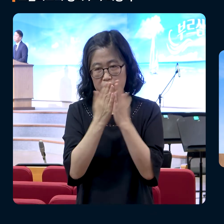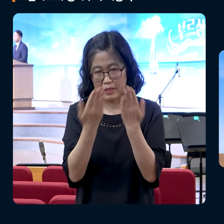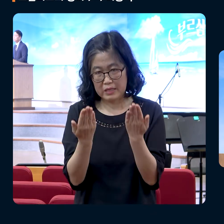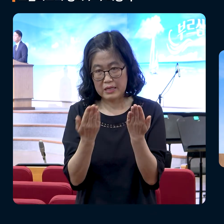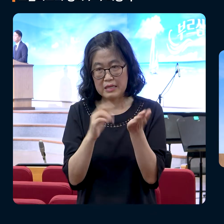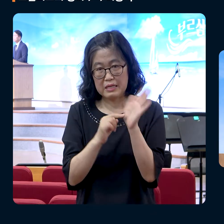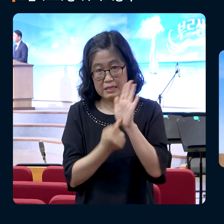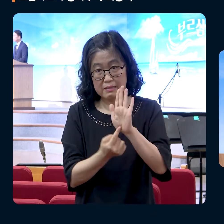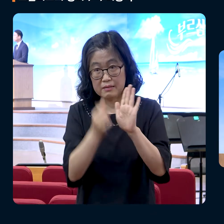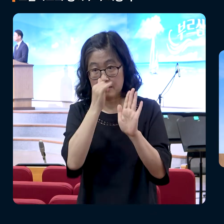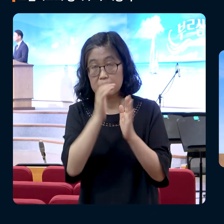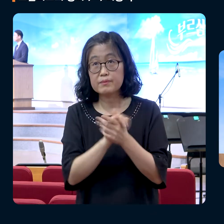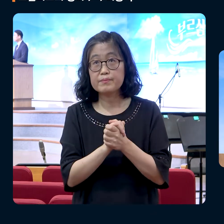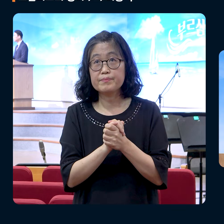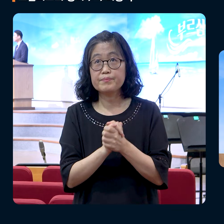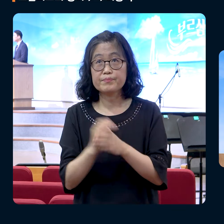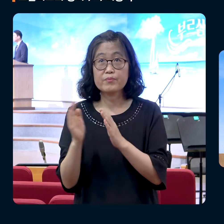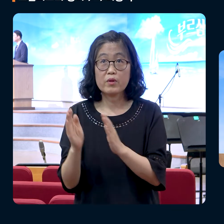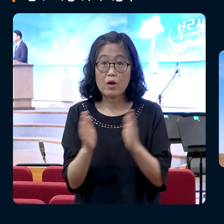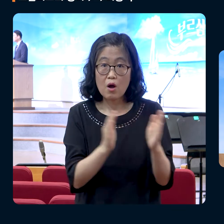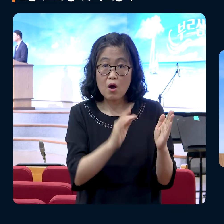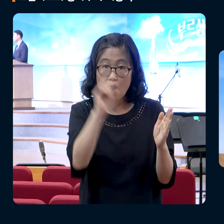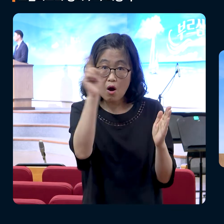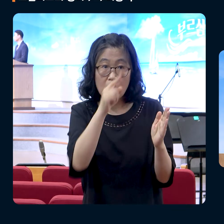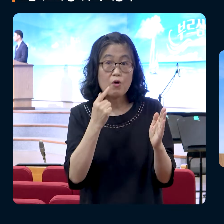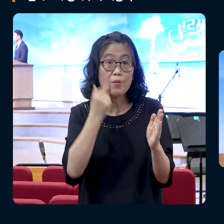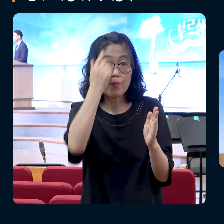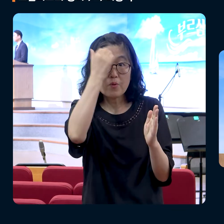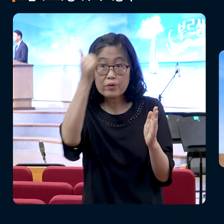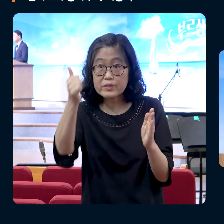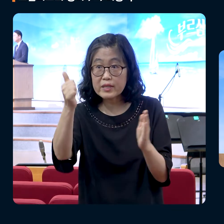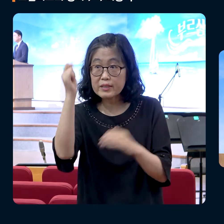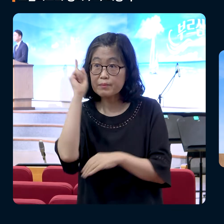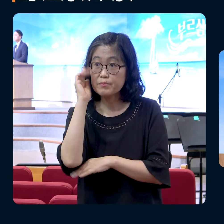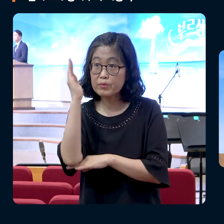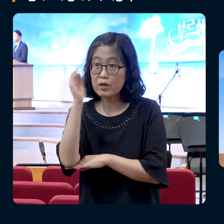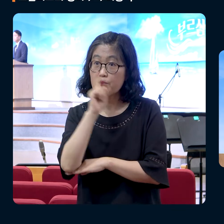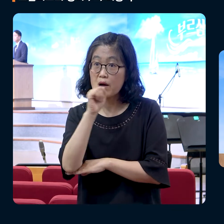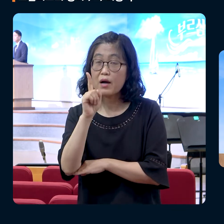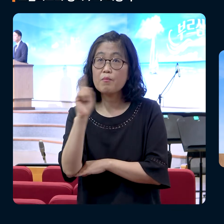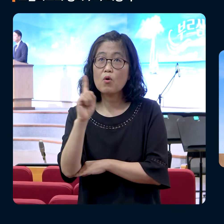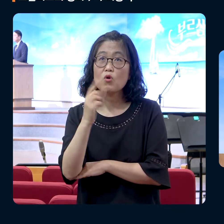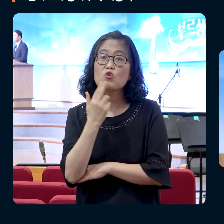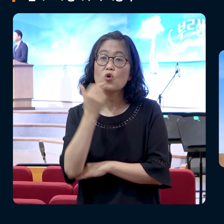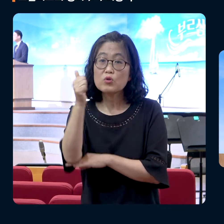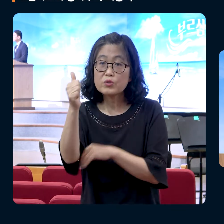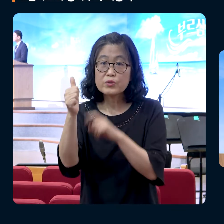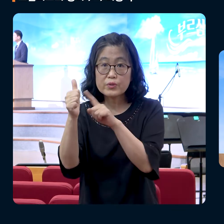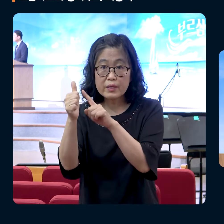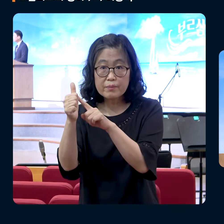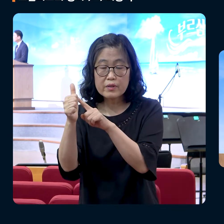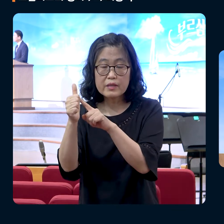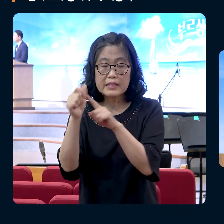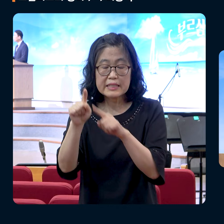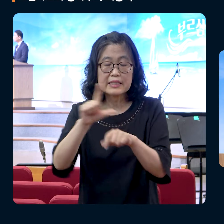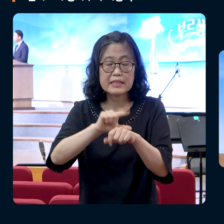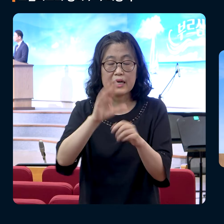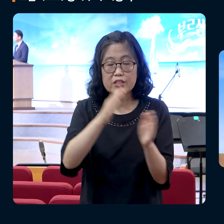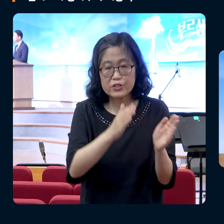있는 것이죠. 어떤 목사님은 이 부분들을 이렇게 표현하더라고요. 요셉은 이 시간들을 지날